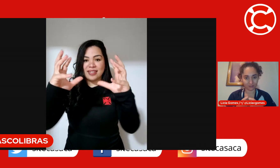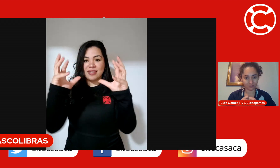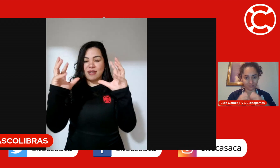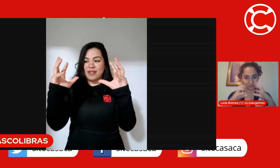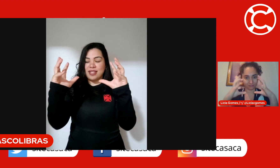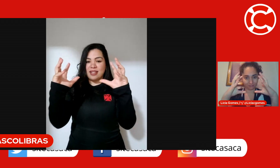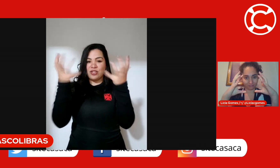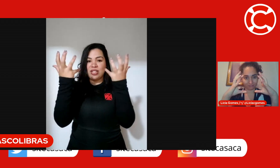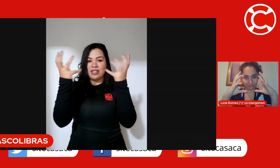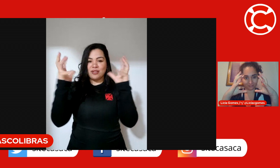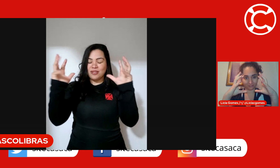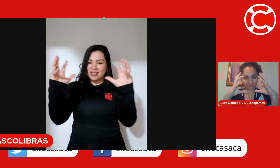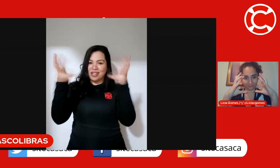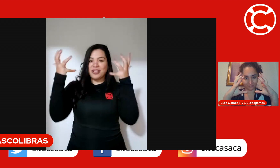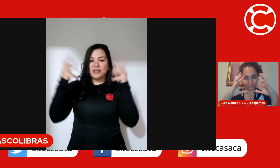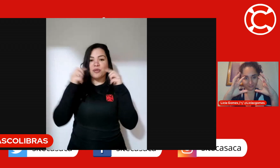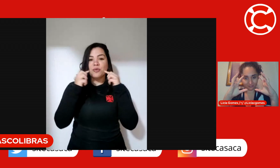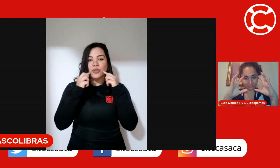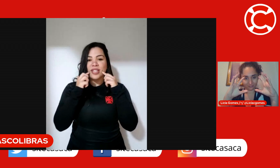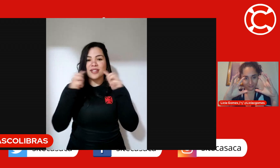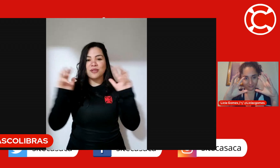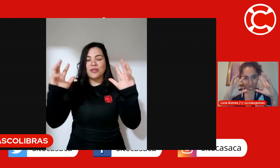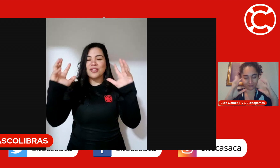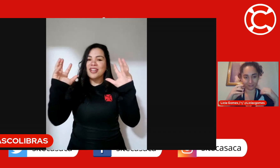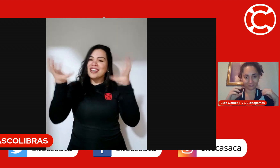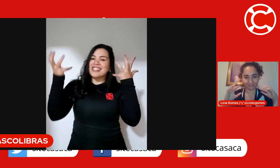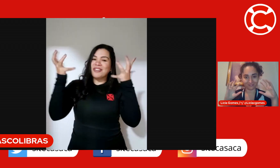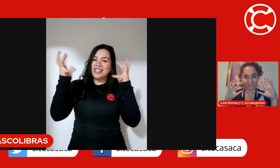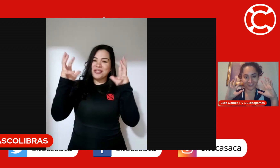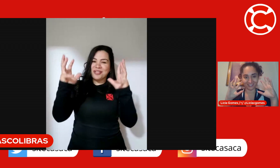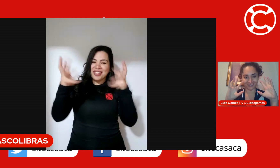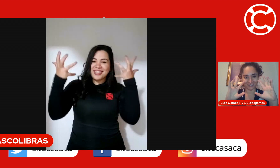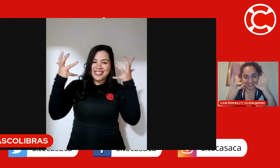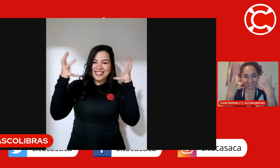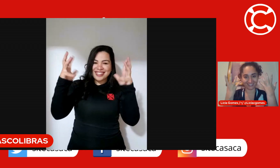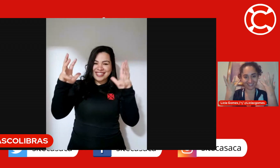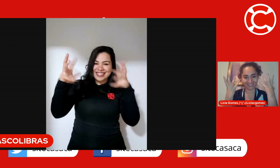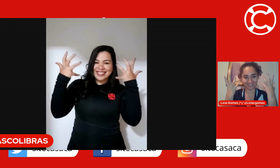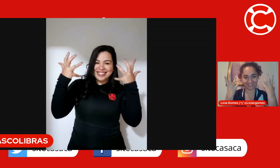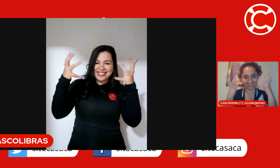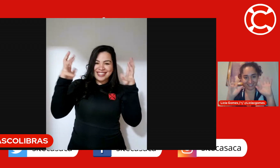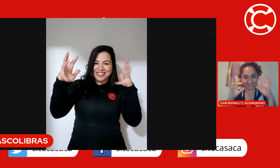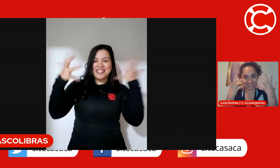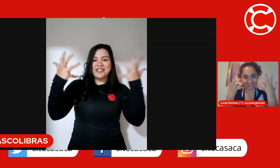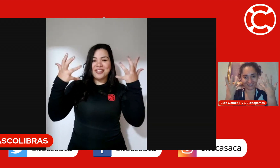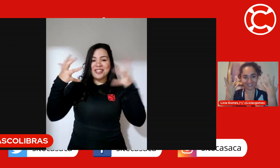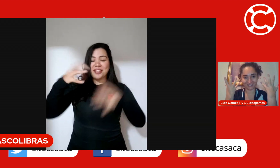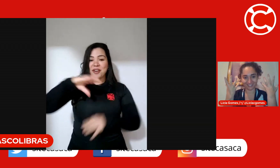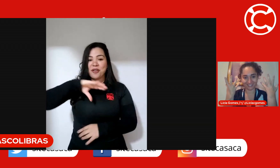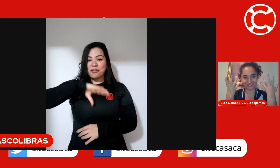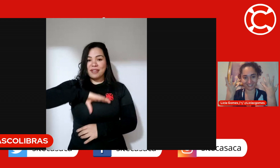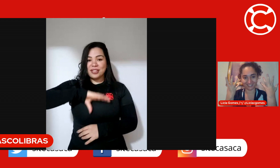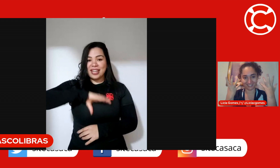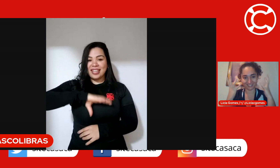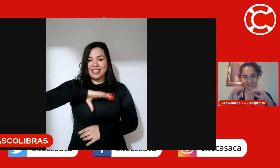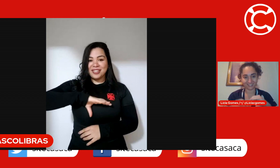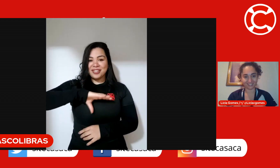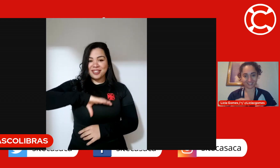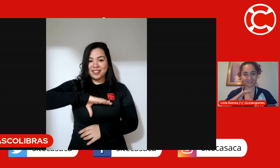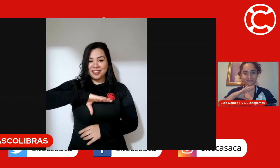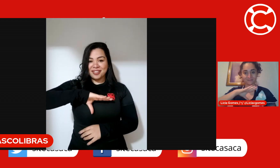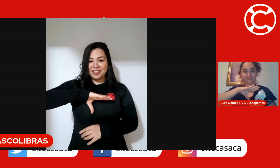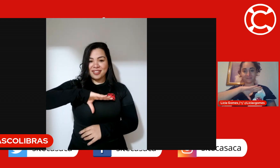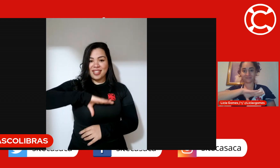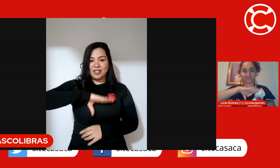assim. Você vai fazer girando, com um sorrisinho no rosto. Saudações, saudações